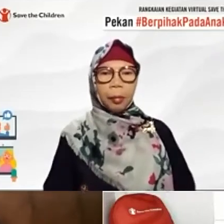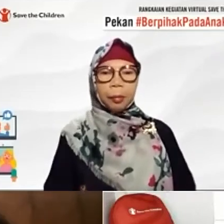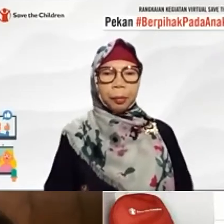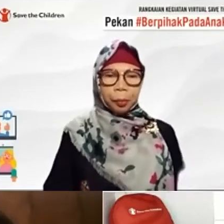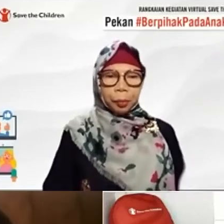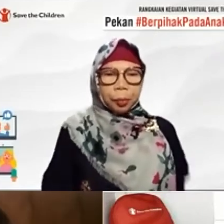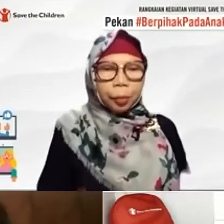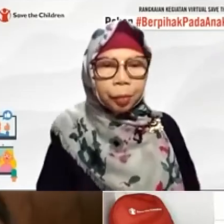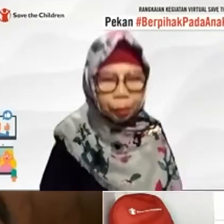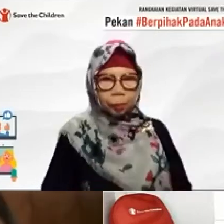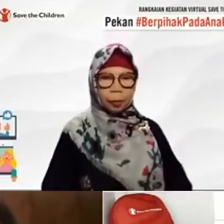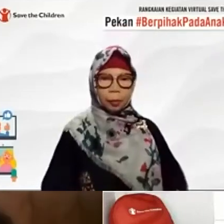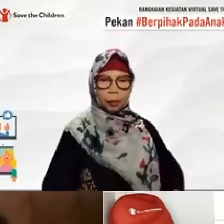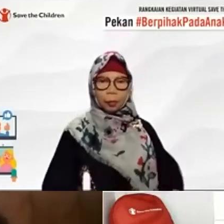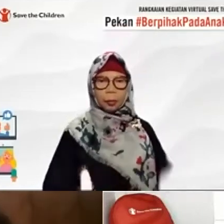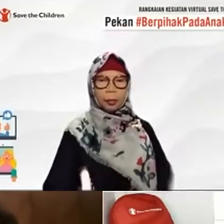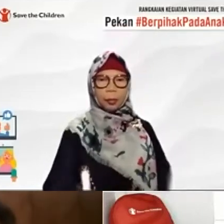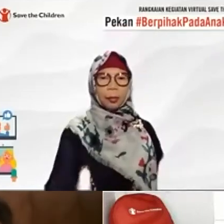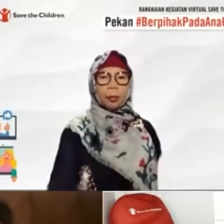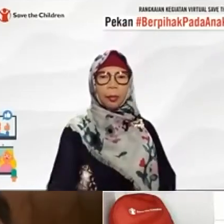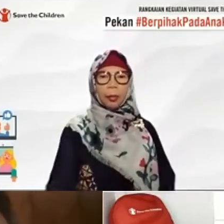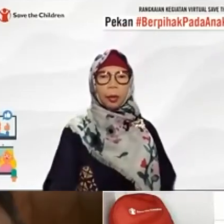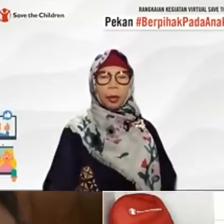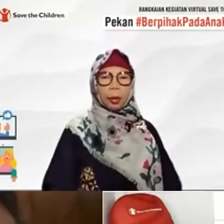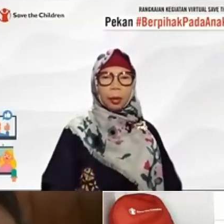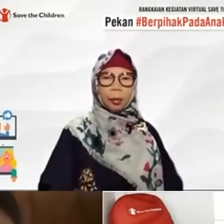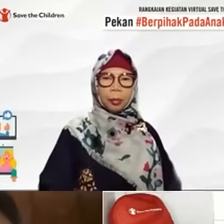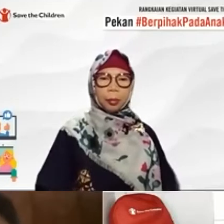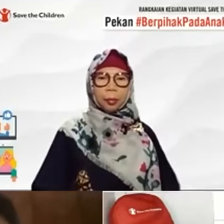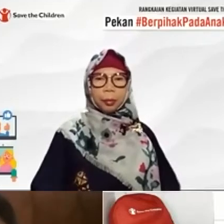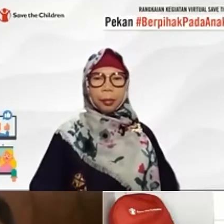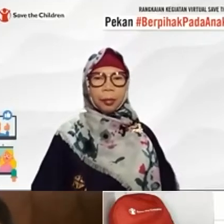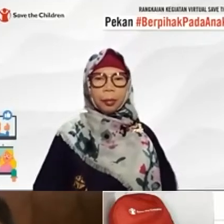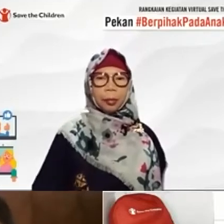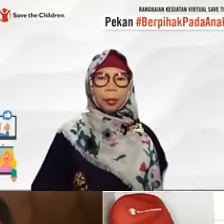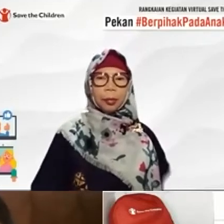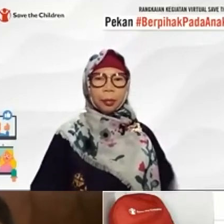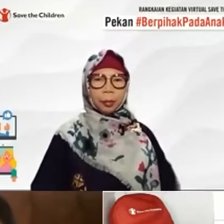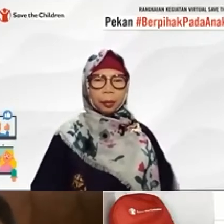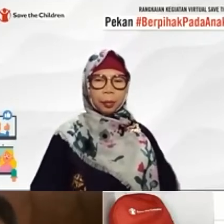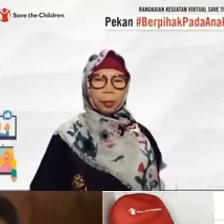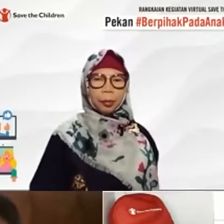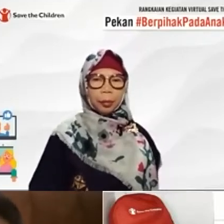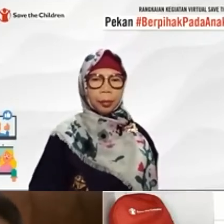Erwin, Bapak Ibu sekalian. Kami atas nama keluarga besar Dinas Pendidikan Kabupaten Sumbawa Barat